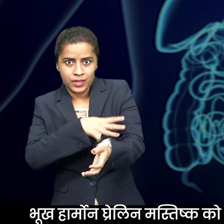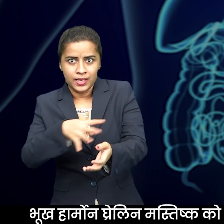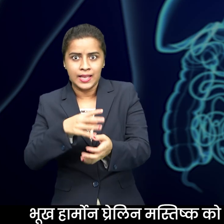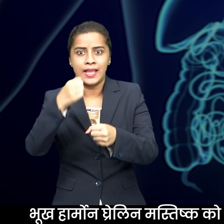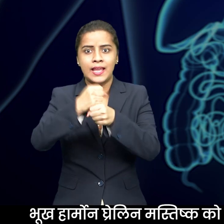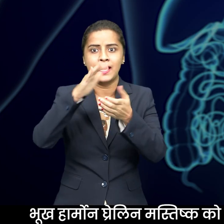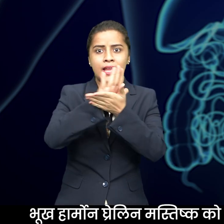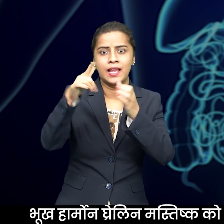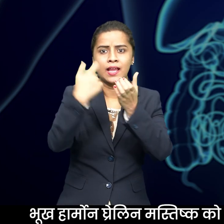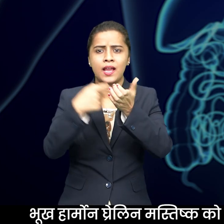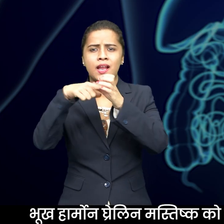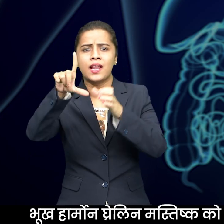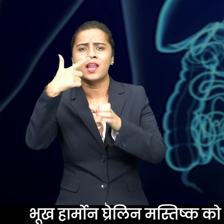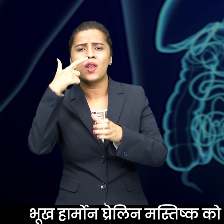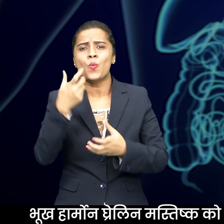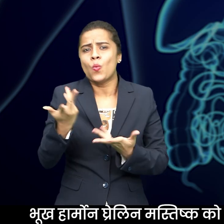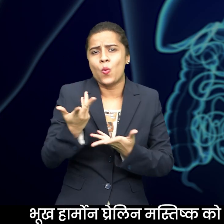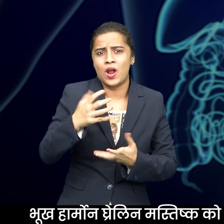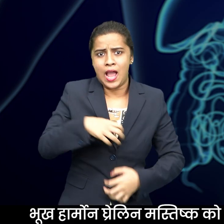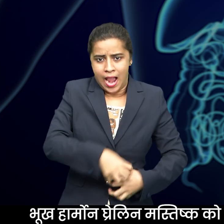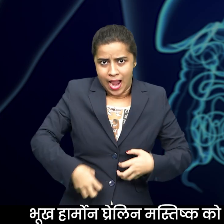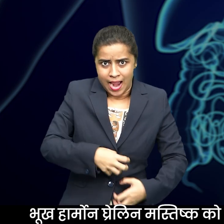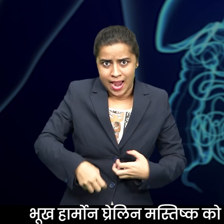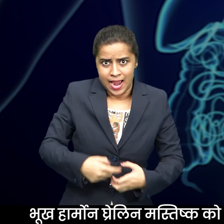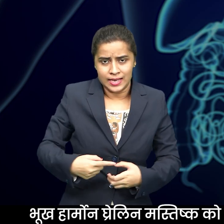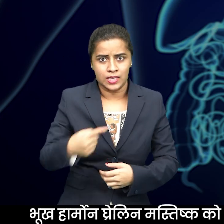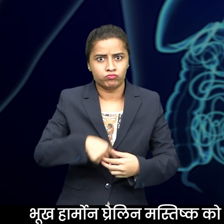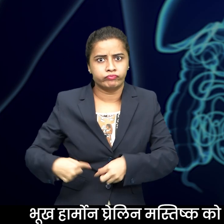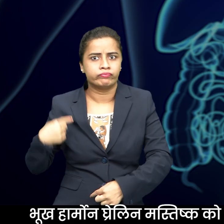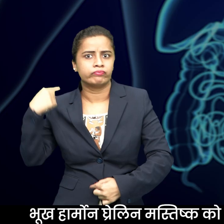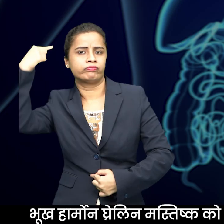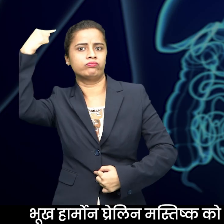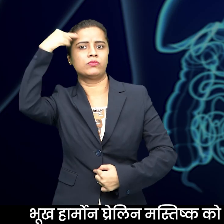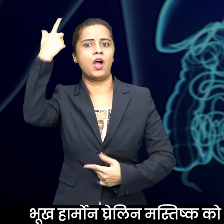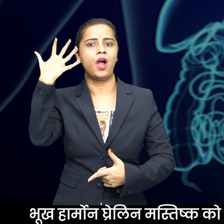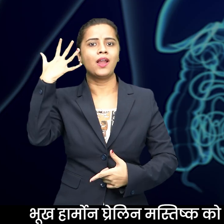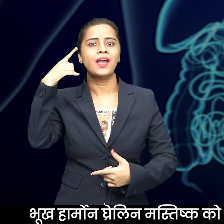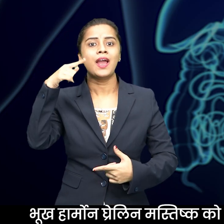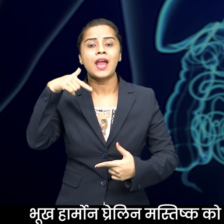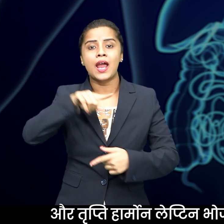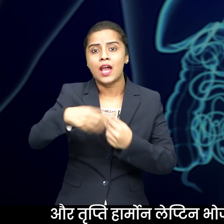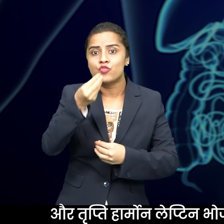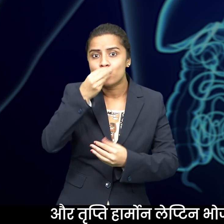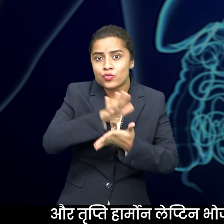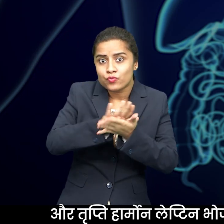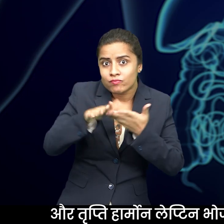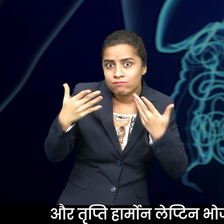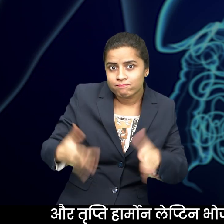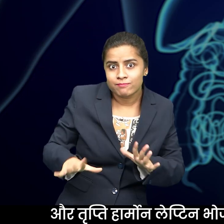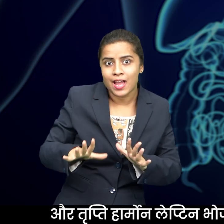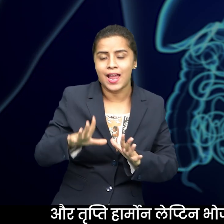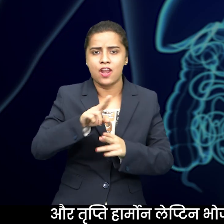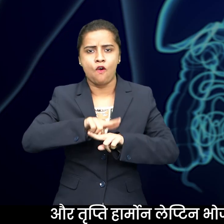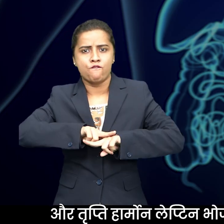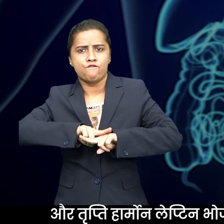ग्रेलिन मस्तिष्क को भोजन का सेवन करने के लिए संकेत देता है